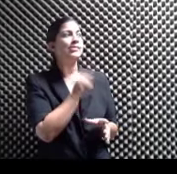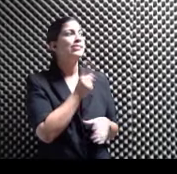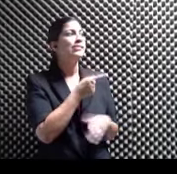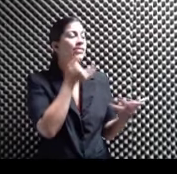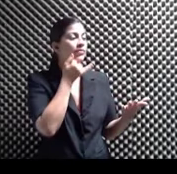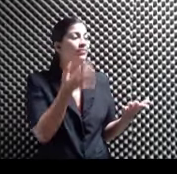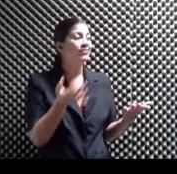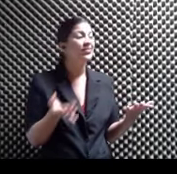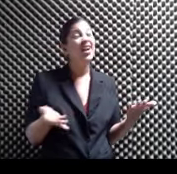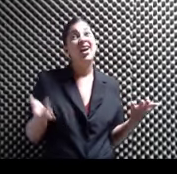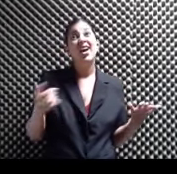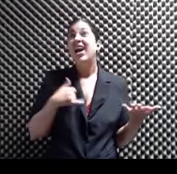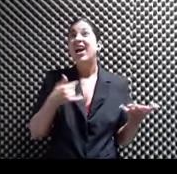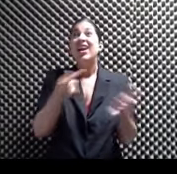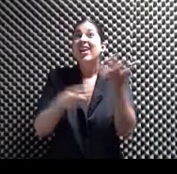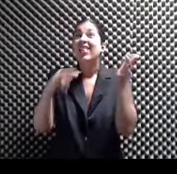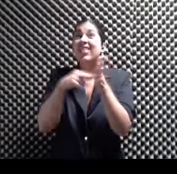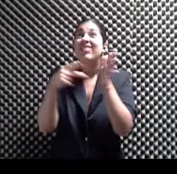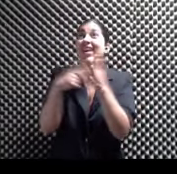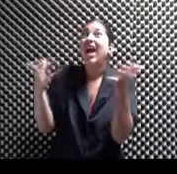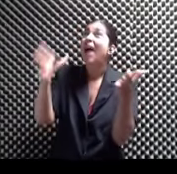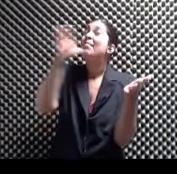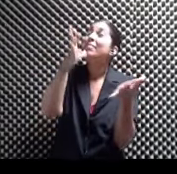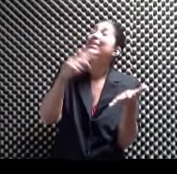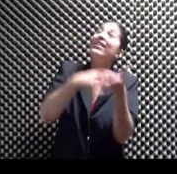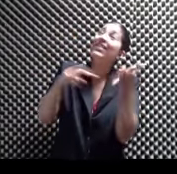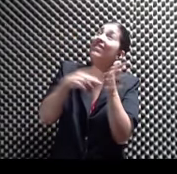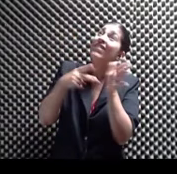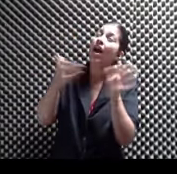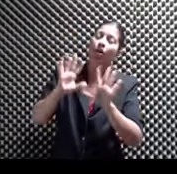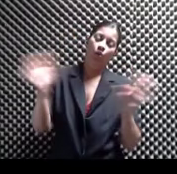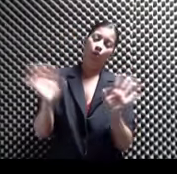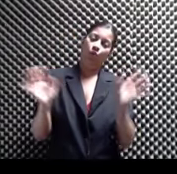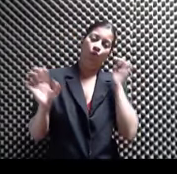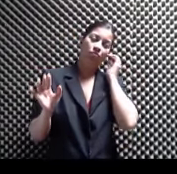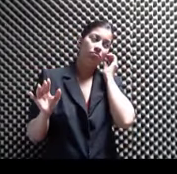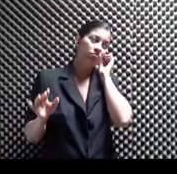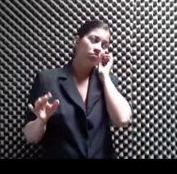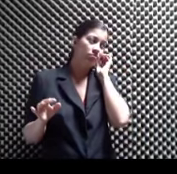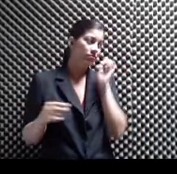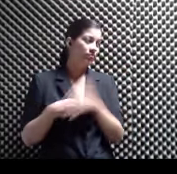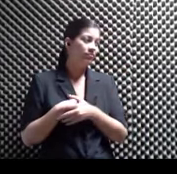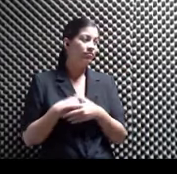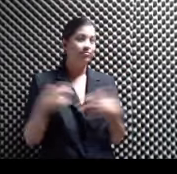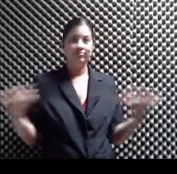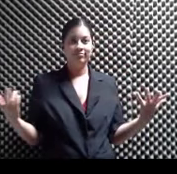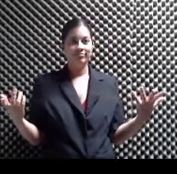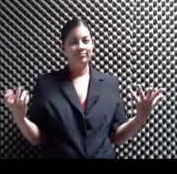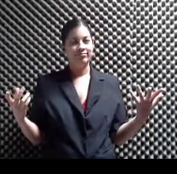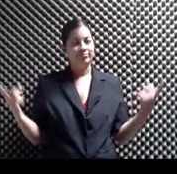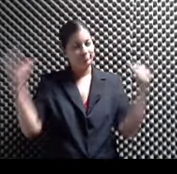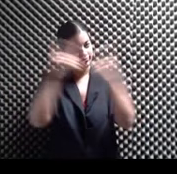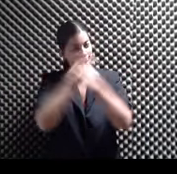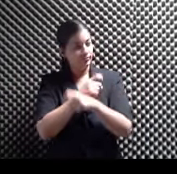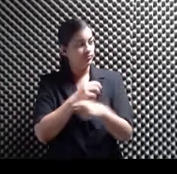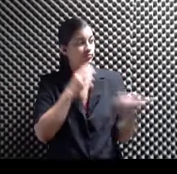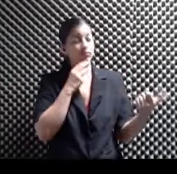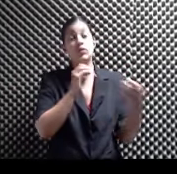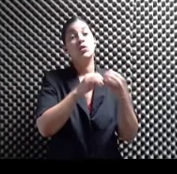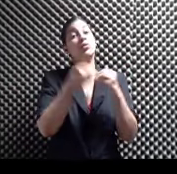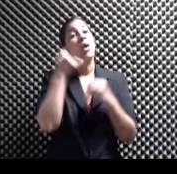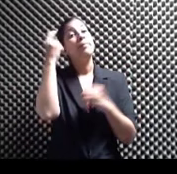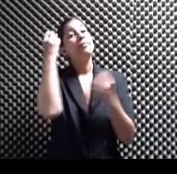mami, ¿y qué? Y de repente los papás, se cruzan. Y, pero vamos a decir entonces los teléfonos